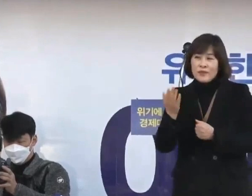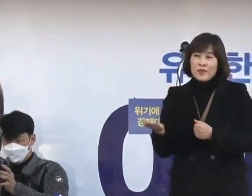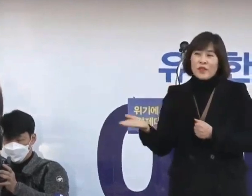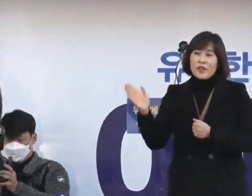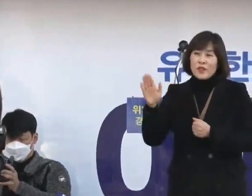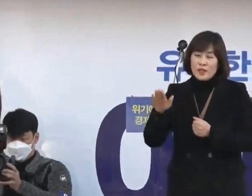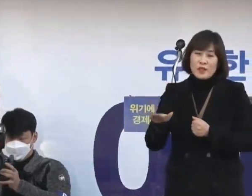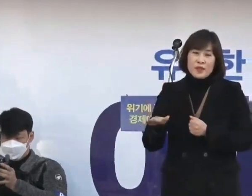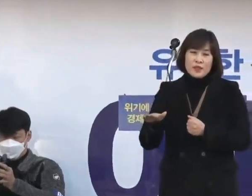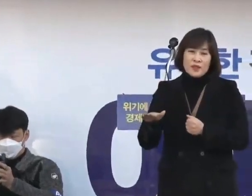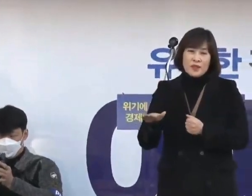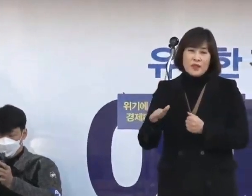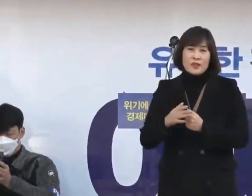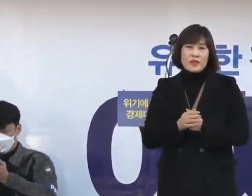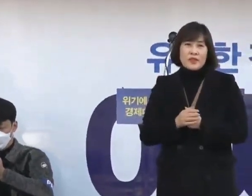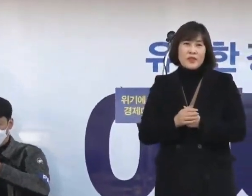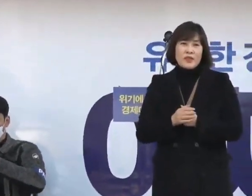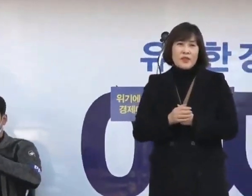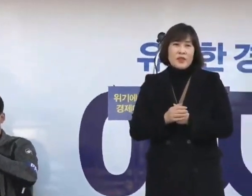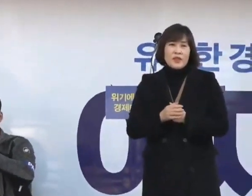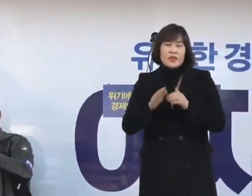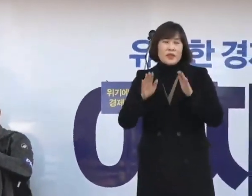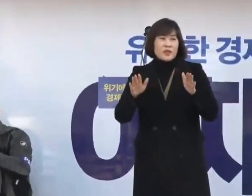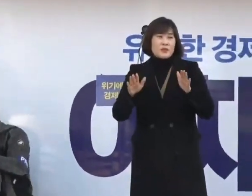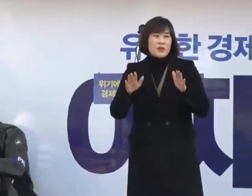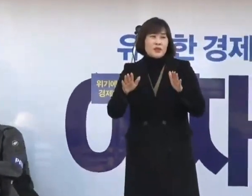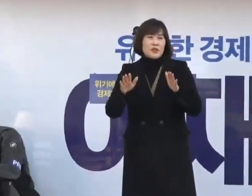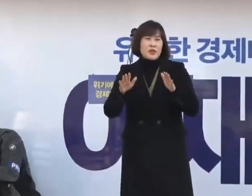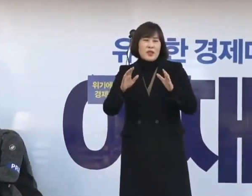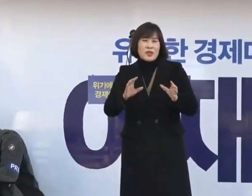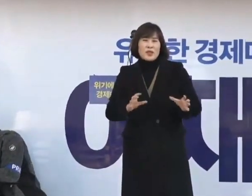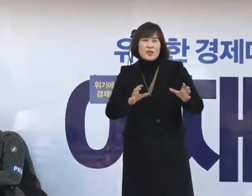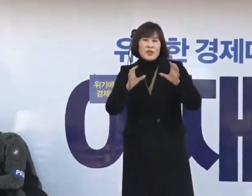그런데 이렇게 만든 우리의